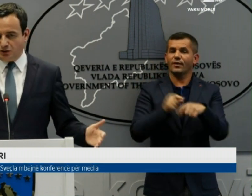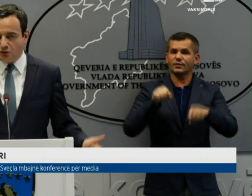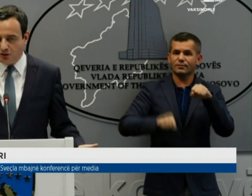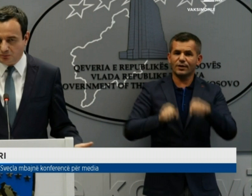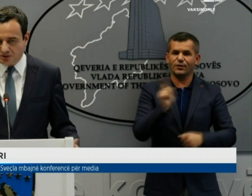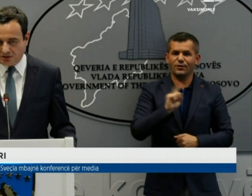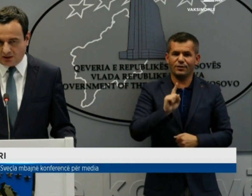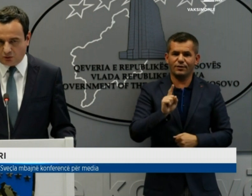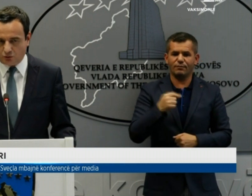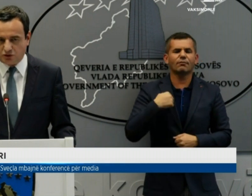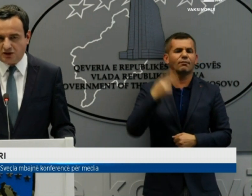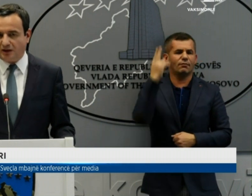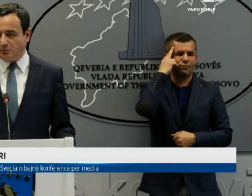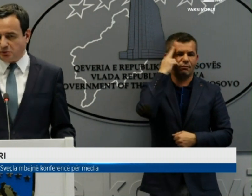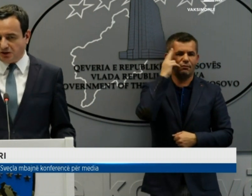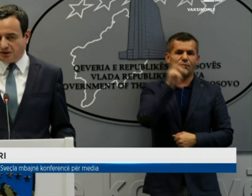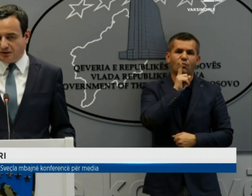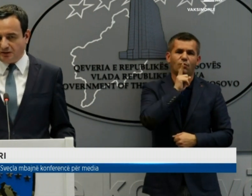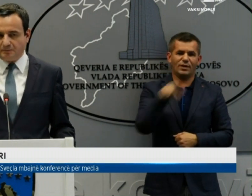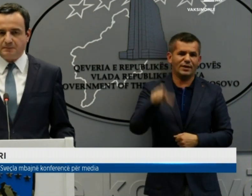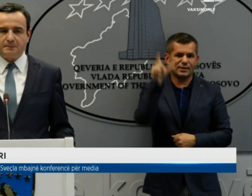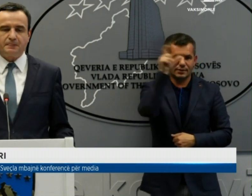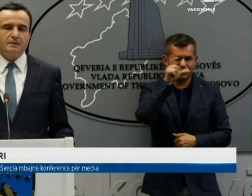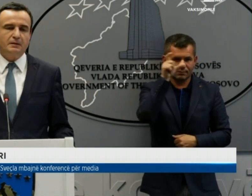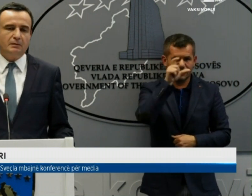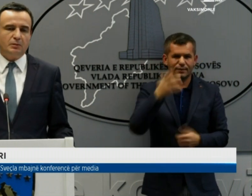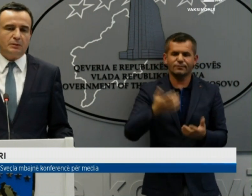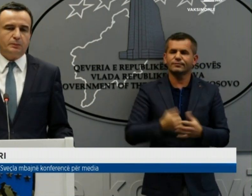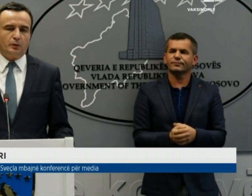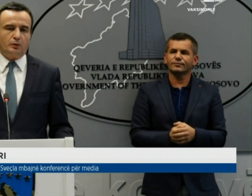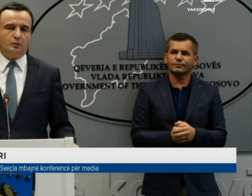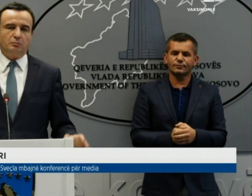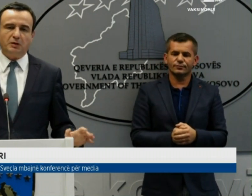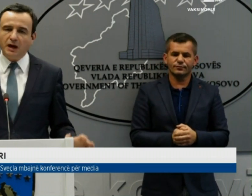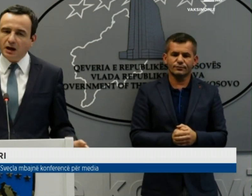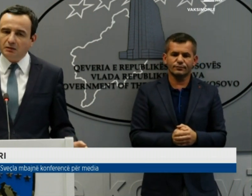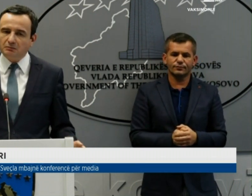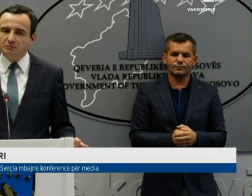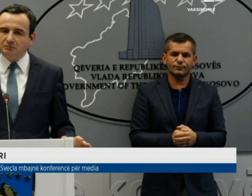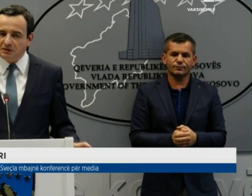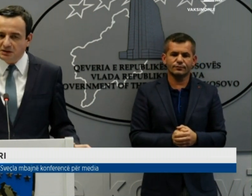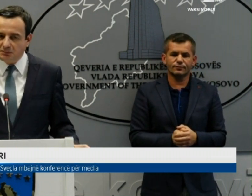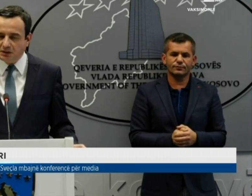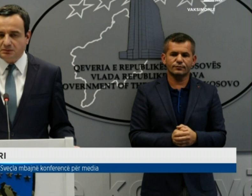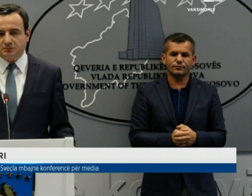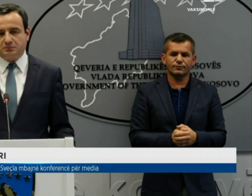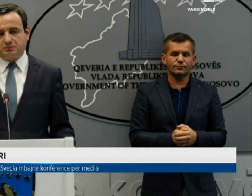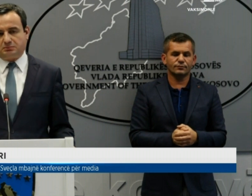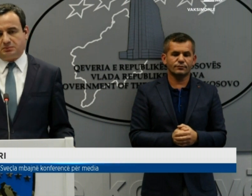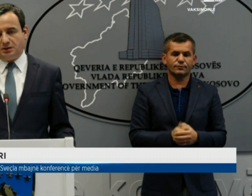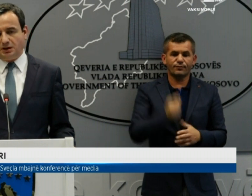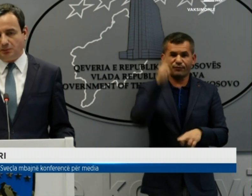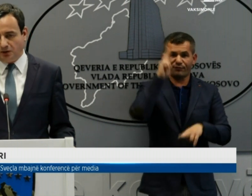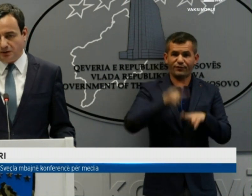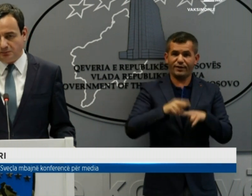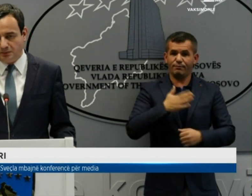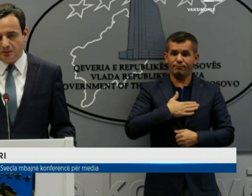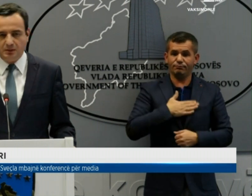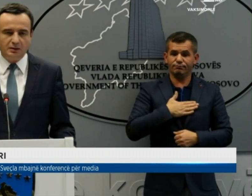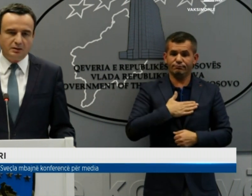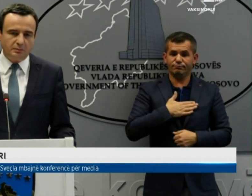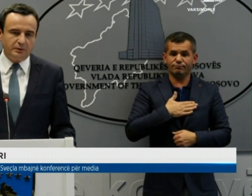sepse i njohim se kush janë në pushtet atje, mirë po ne vendimet i